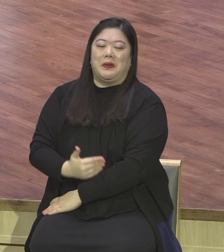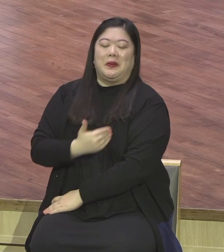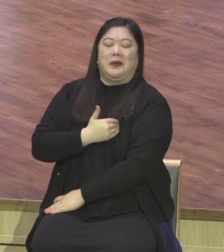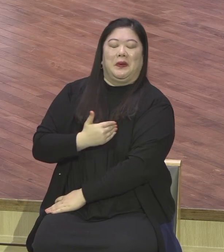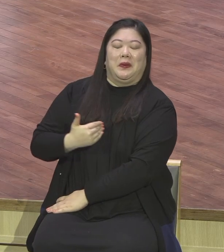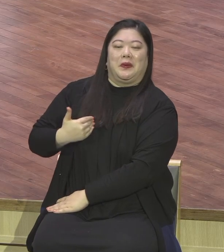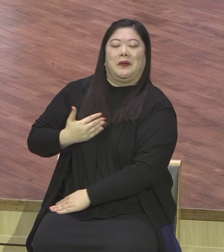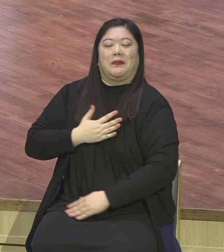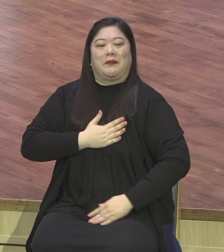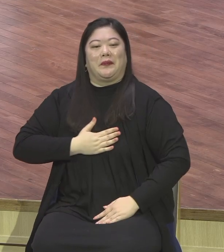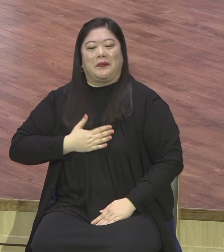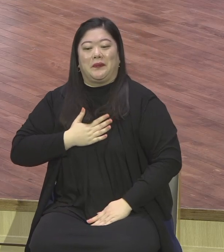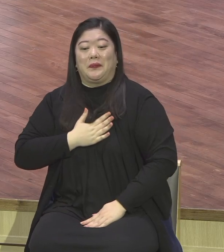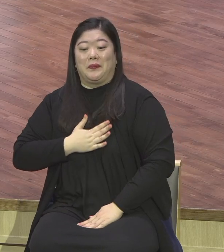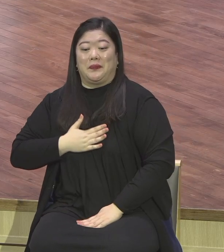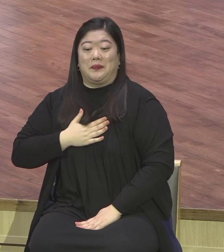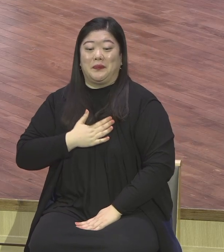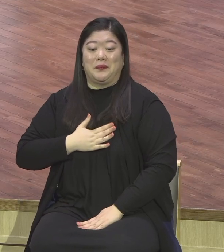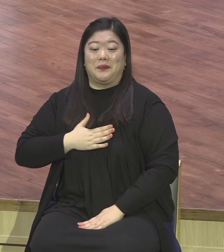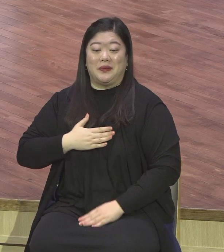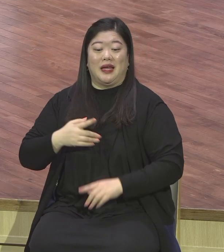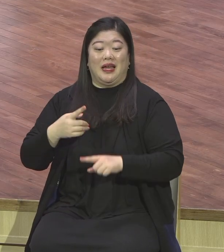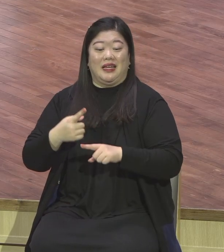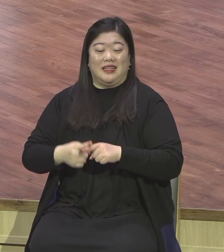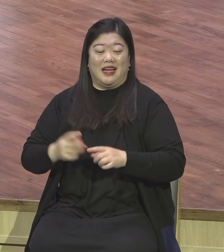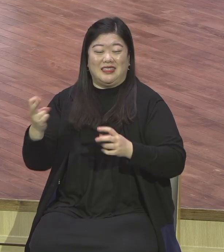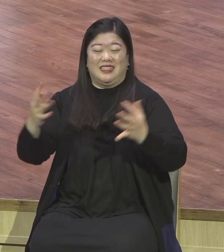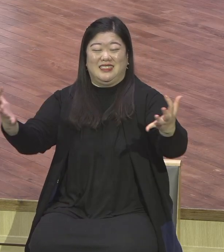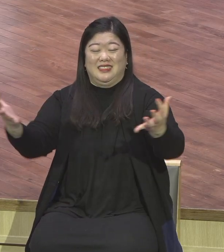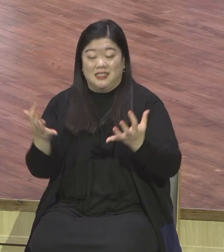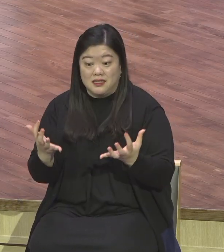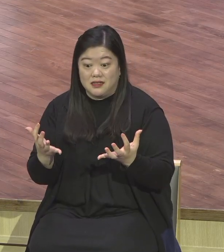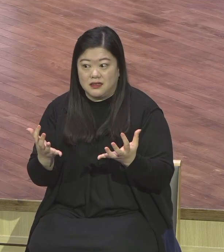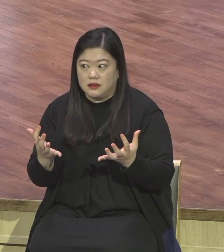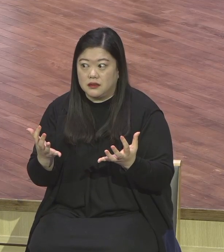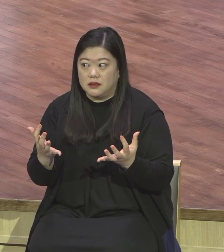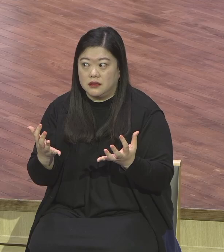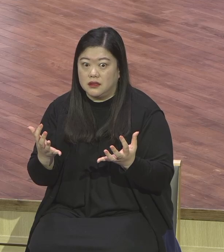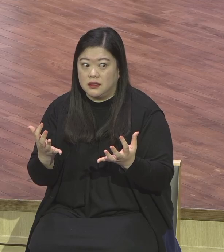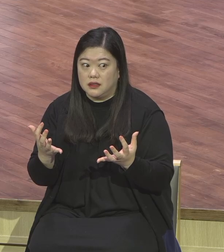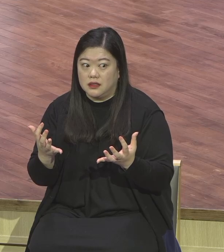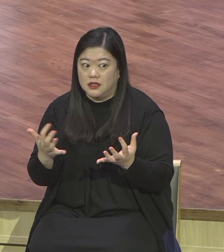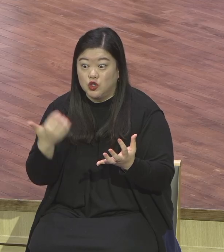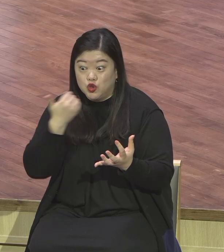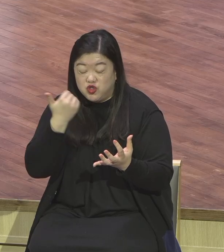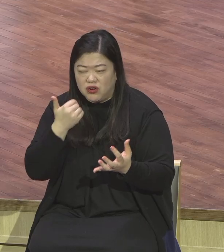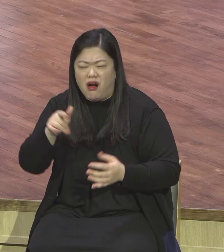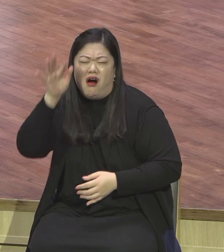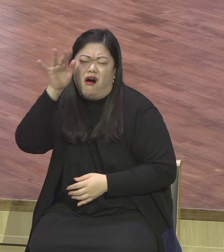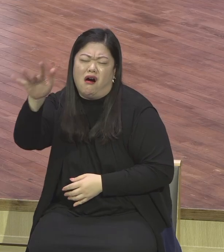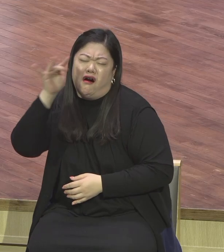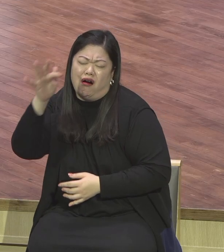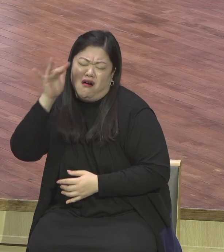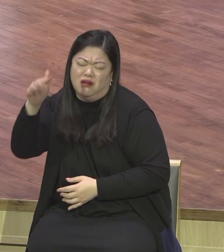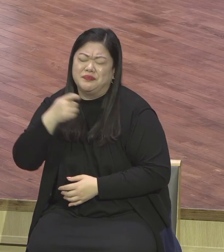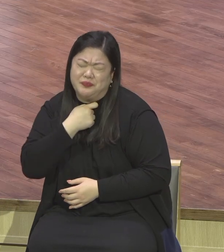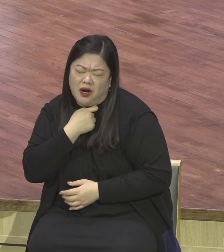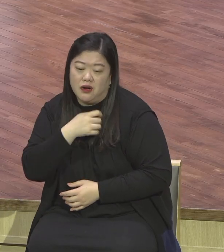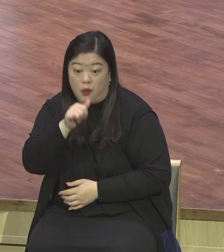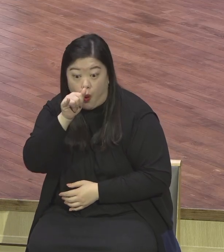대면 예배 현장에 나와 예배되는 것을 사모하고 있어요 그러나 여전히